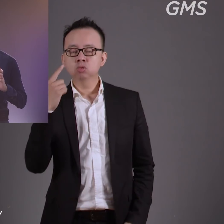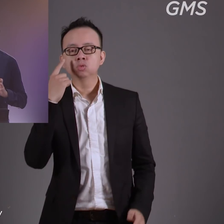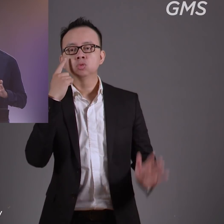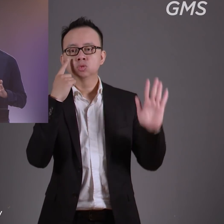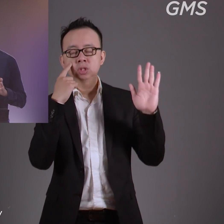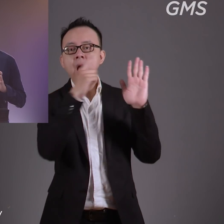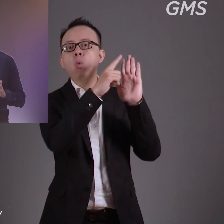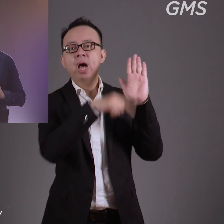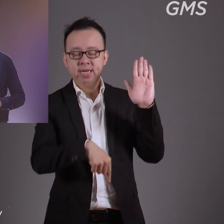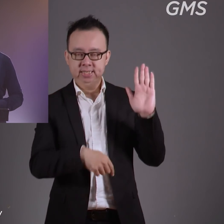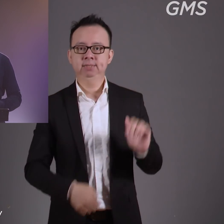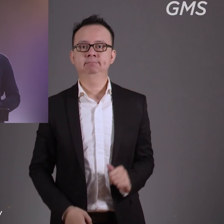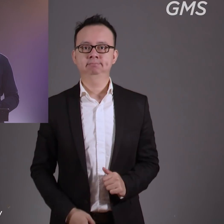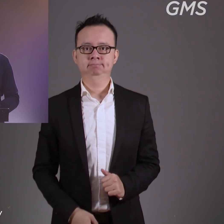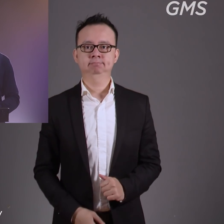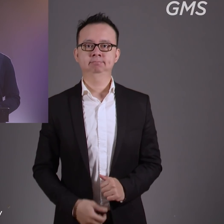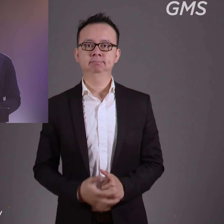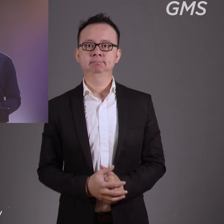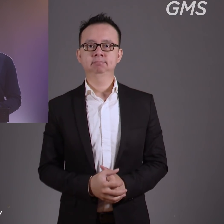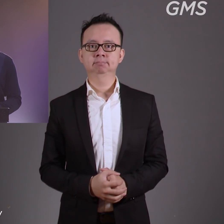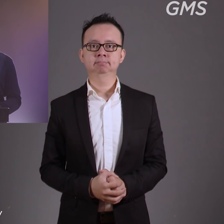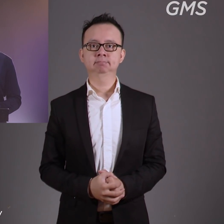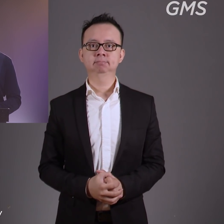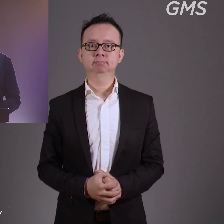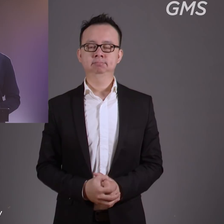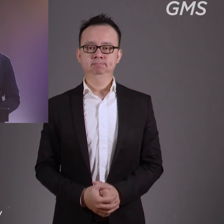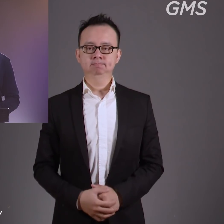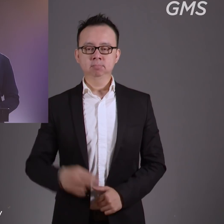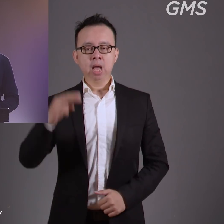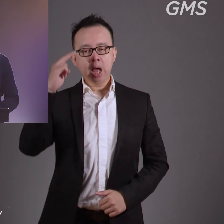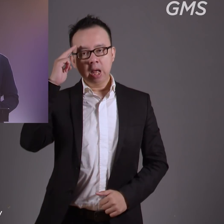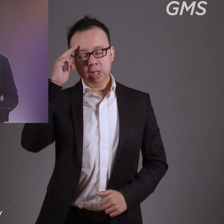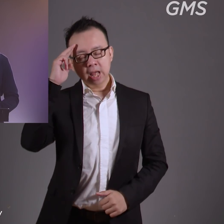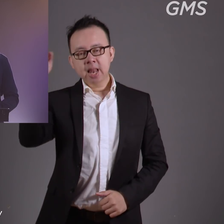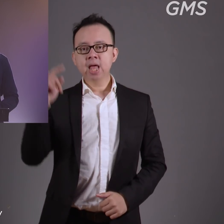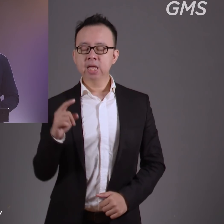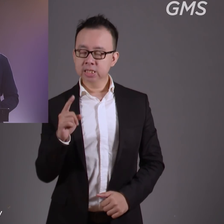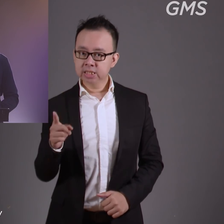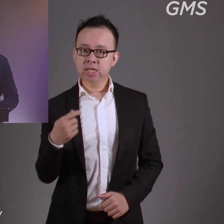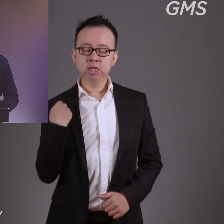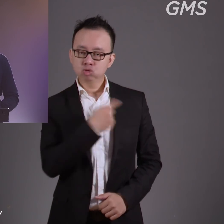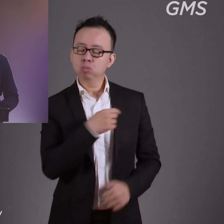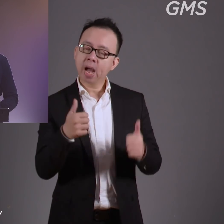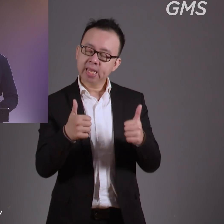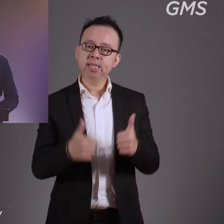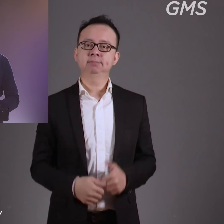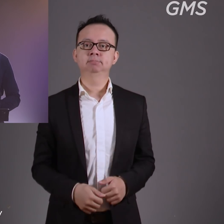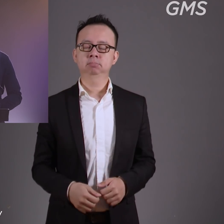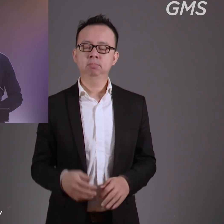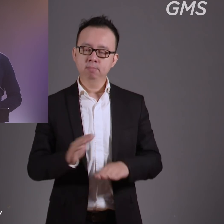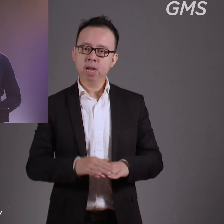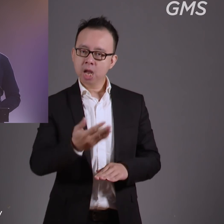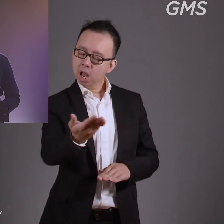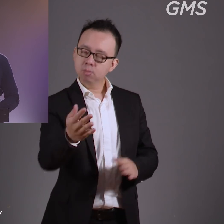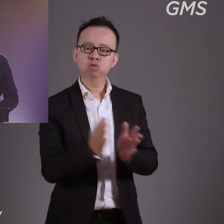ini berarti karena masing-masing adalah seorang pribadi. Allah kita adalah Allah yang sangat personal kepada Anda dan